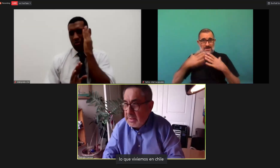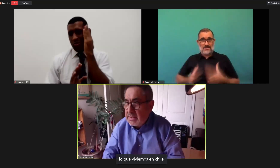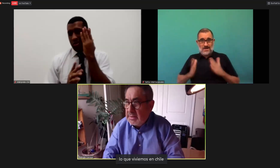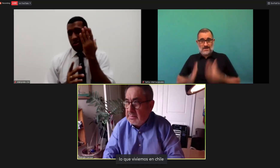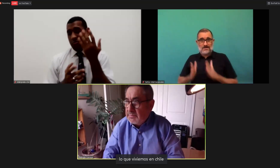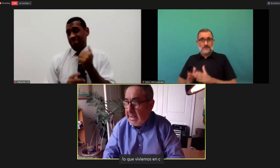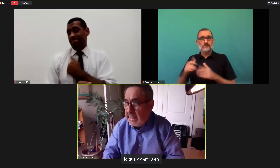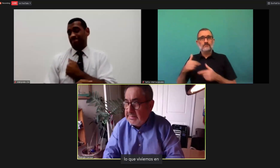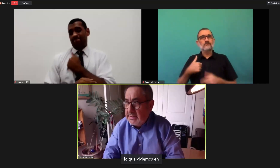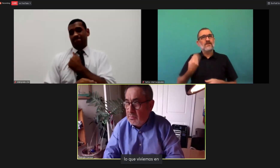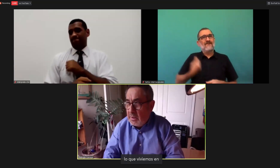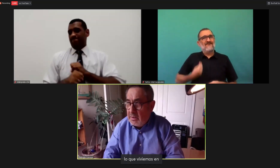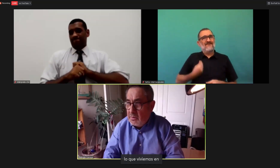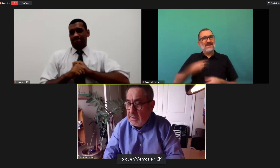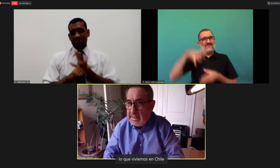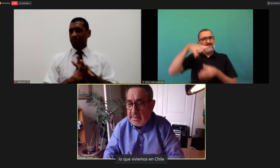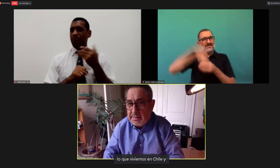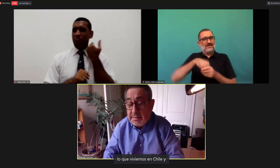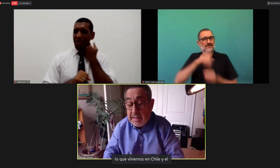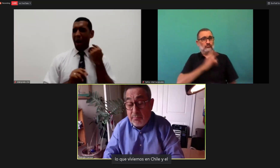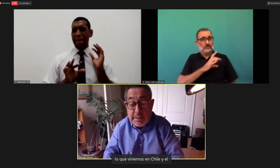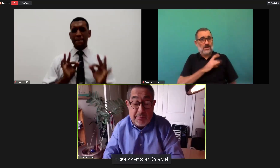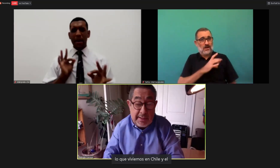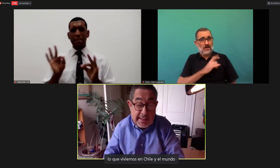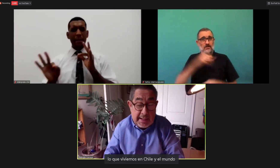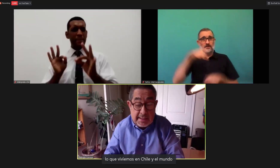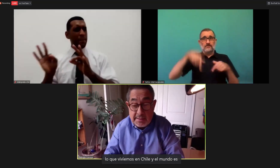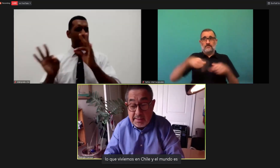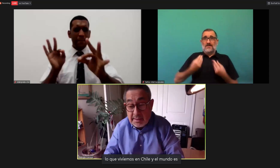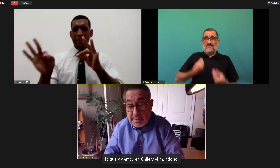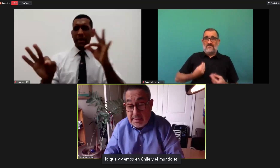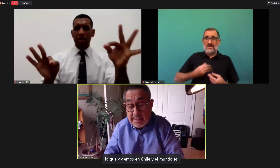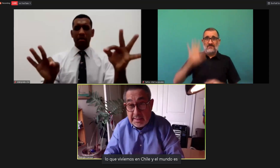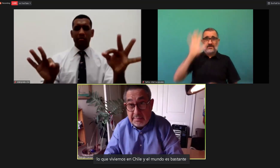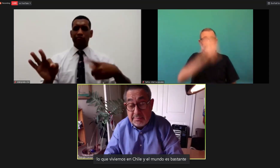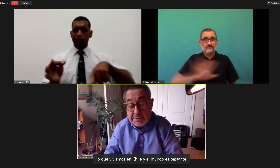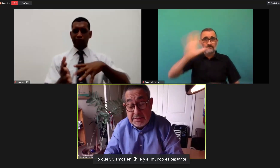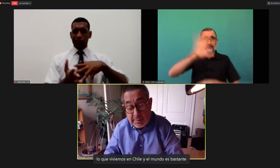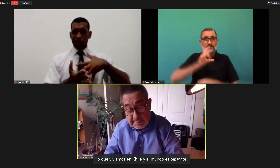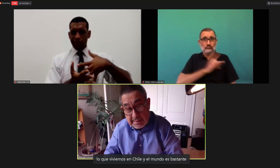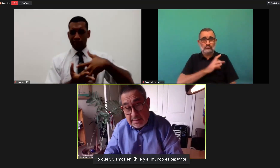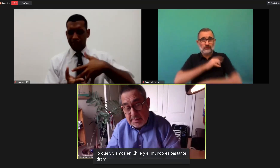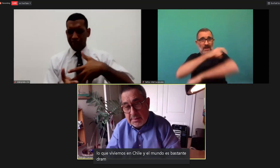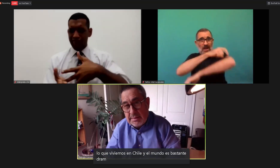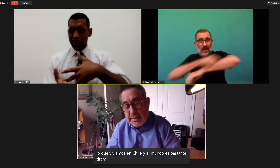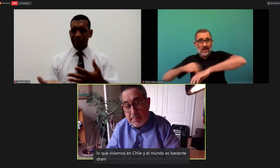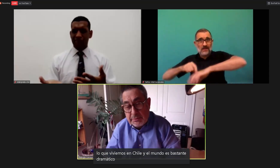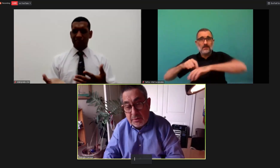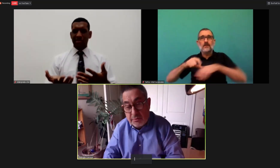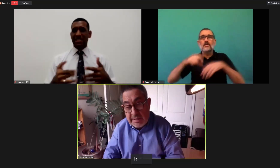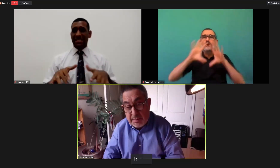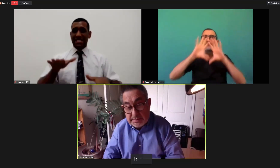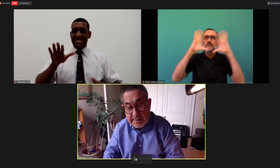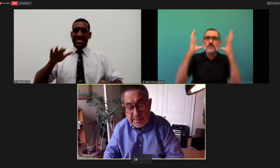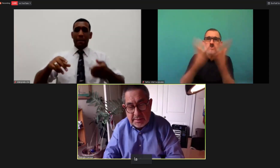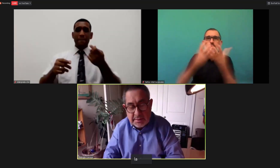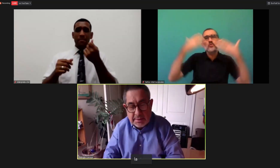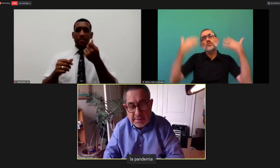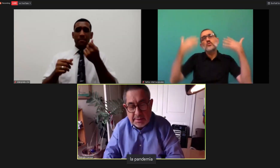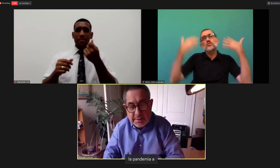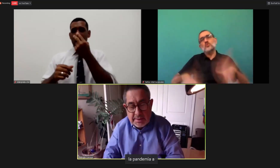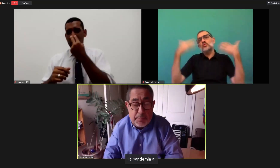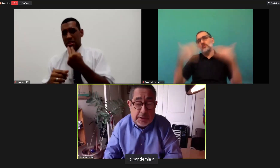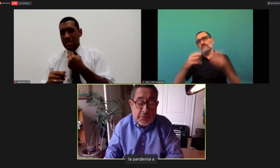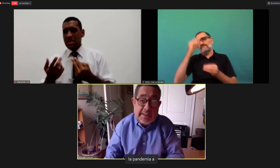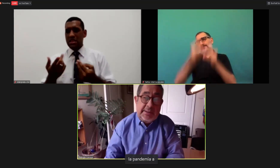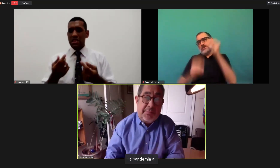pandemia ha acentuado la vulnerabilidad, la desigualdad de las personas con discapacidad.